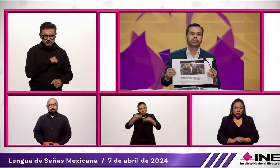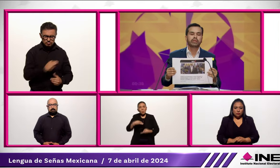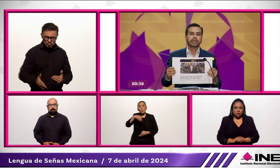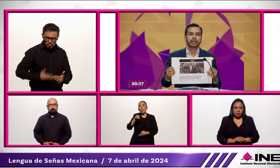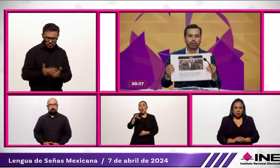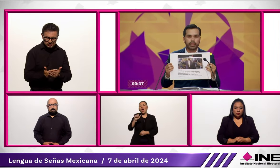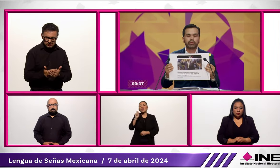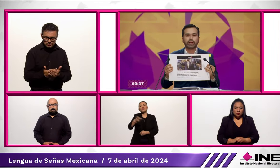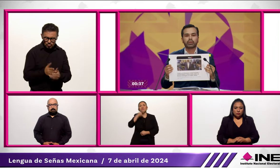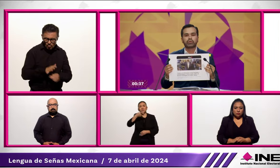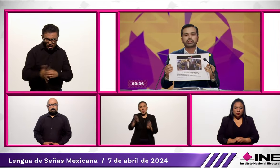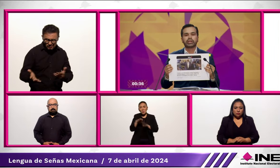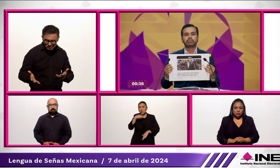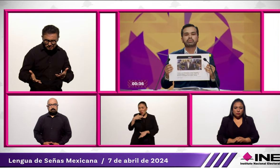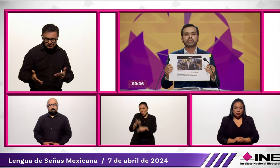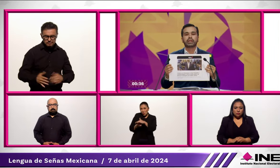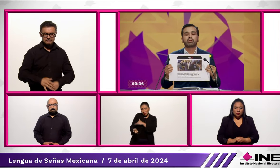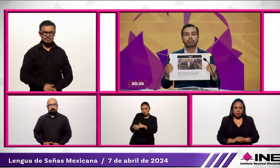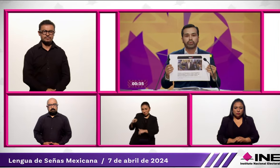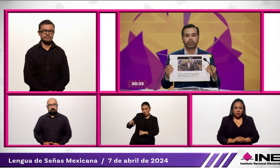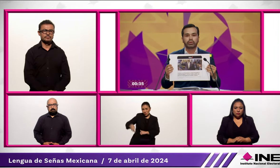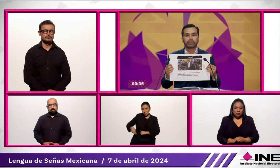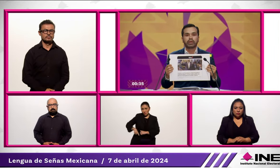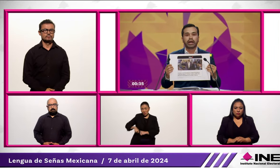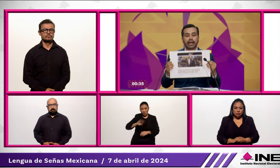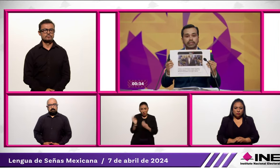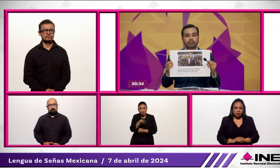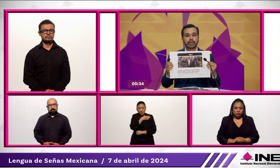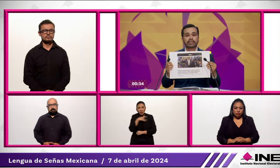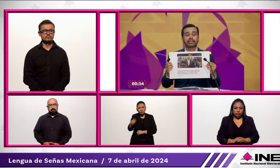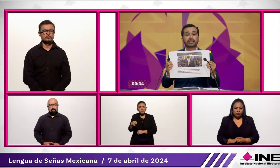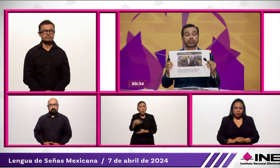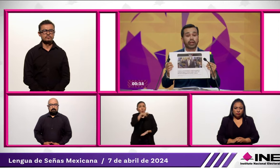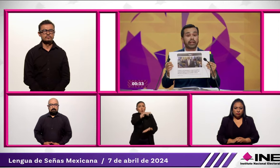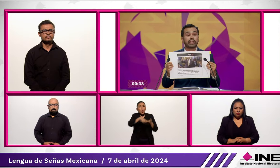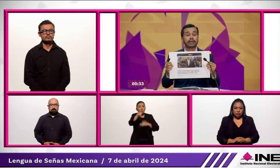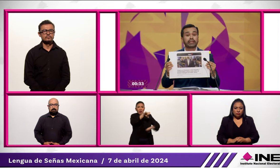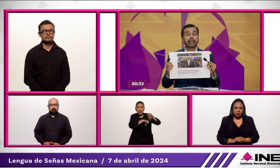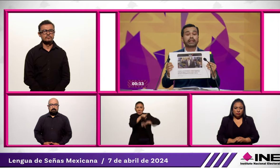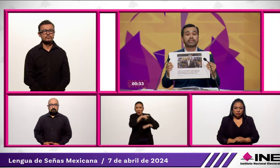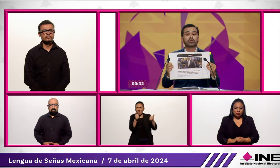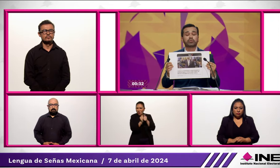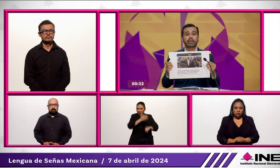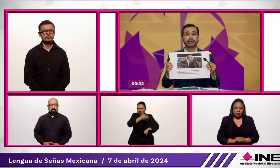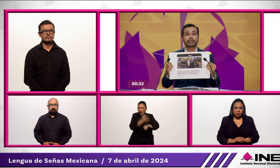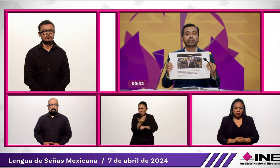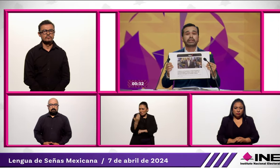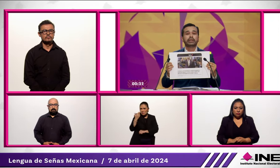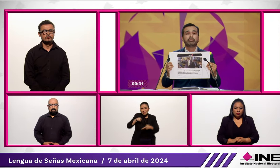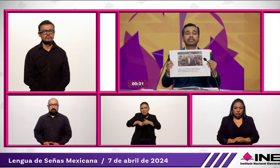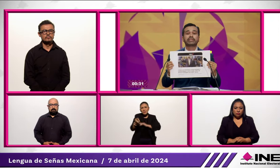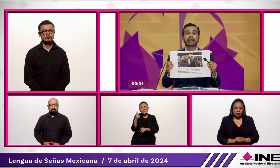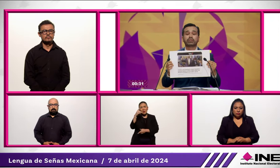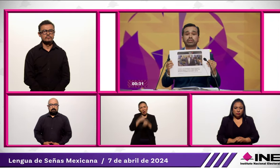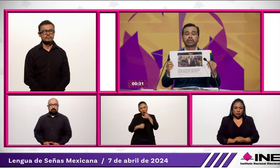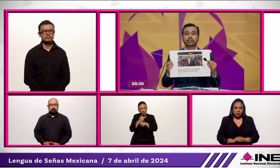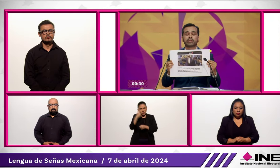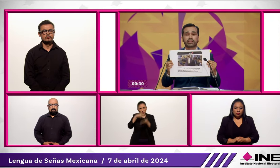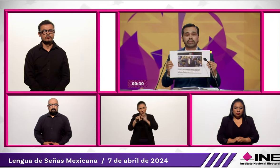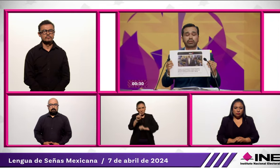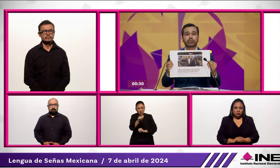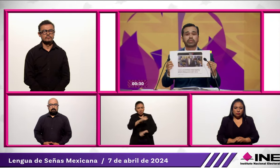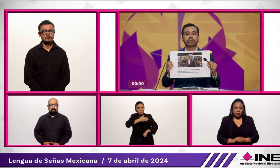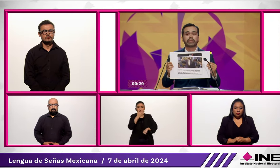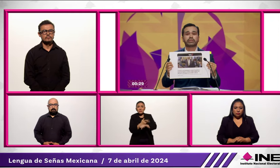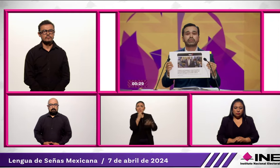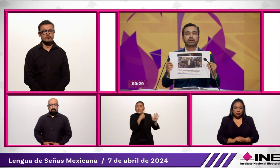corrupción. El gobierno de la doctora Sheinbaum le compró a esta empresa, sancionada e inhabilitada desde 2020, más de